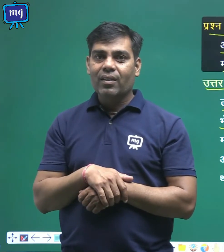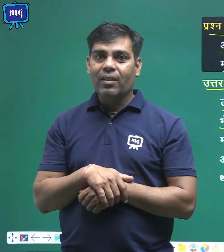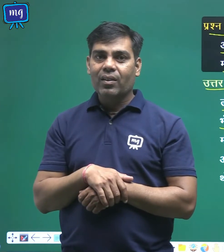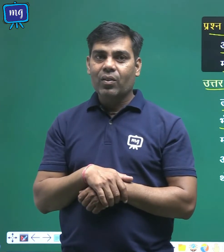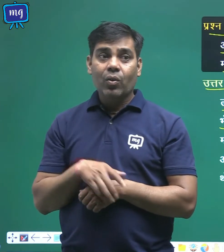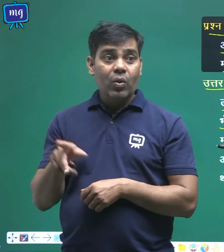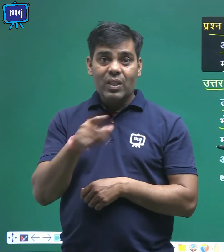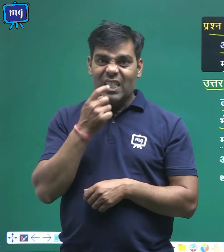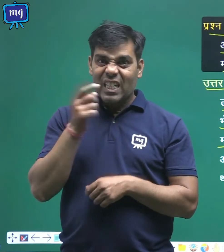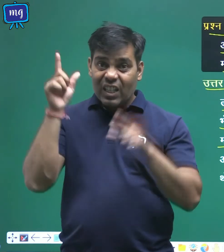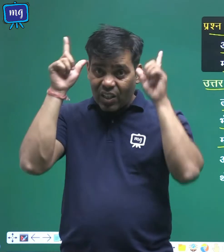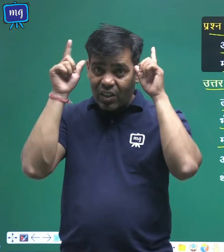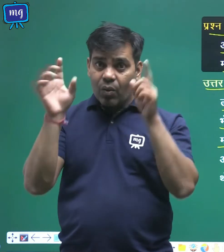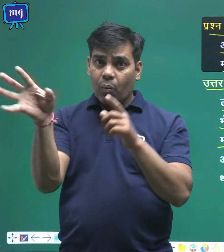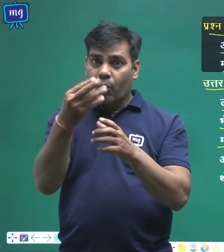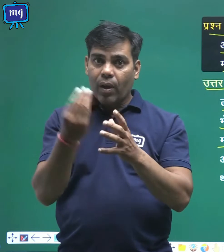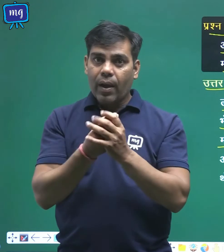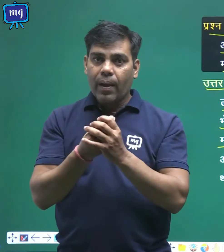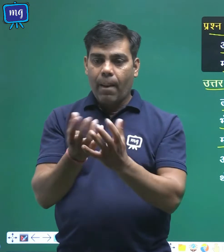सारी गाय मांग रहा था,